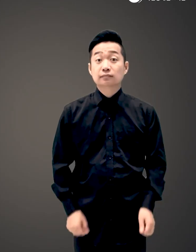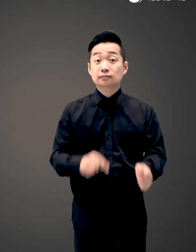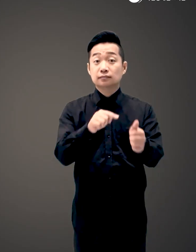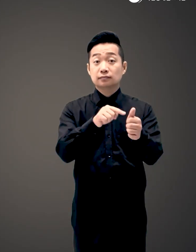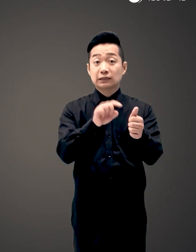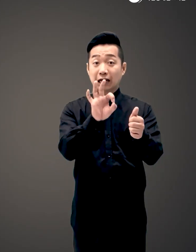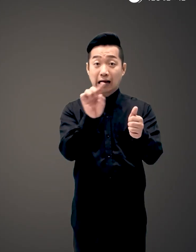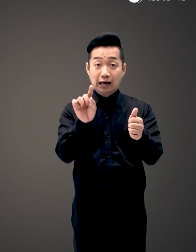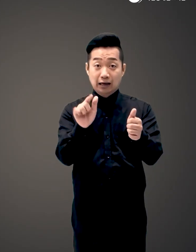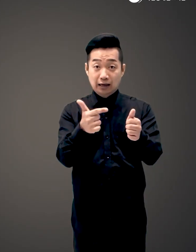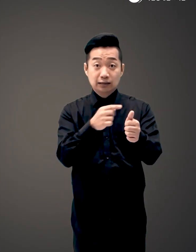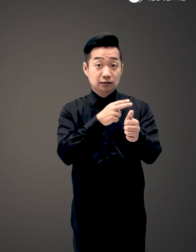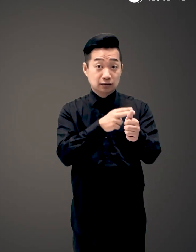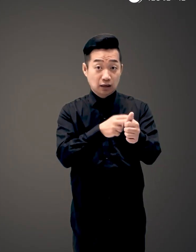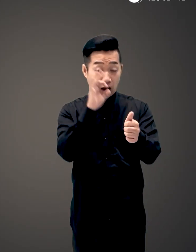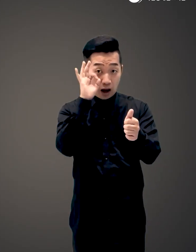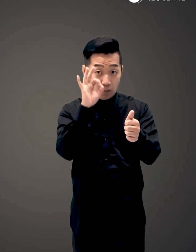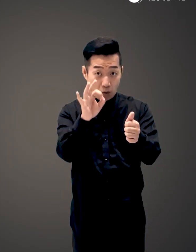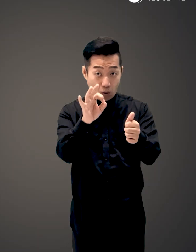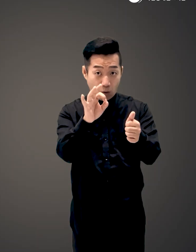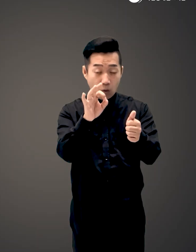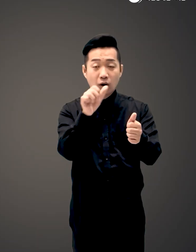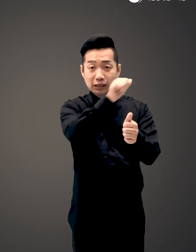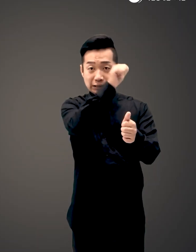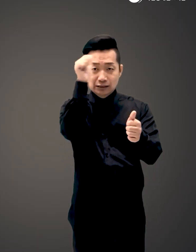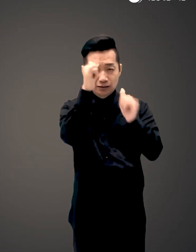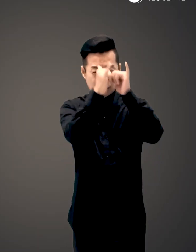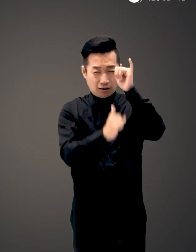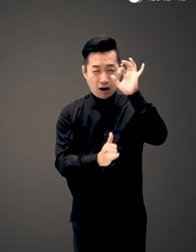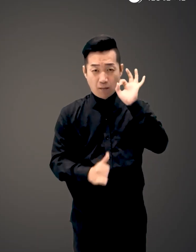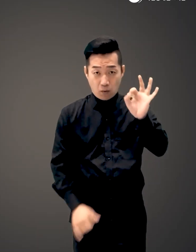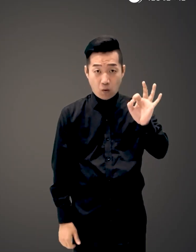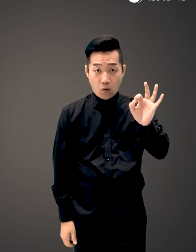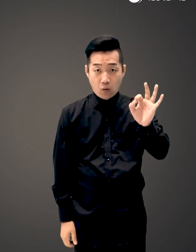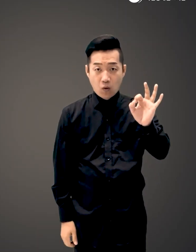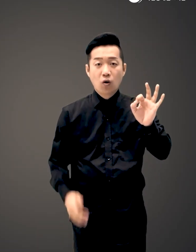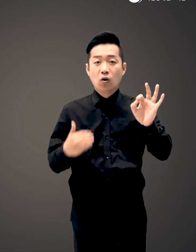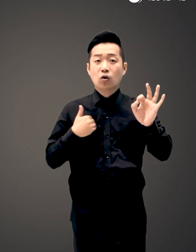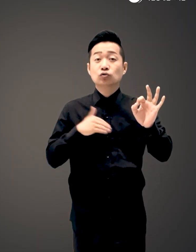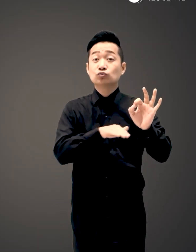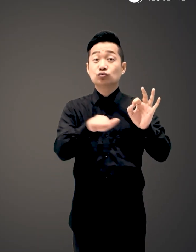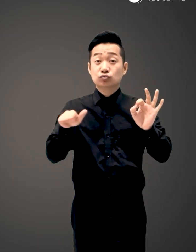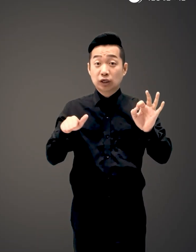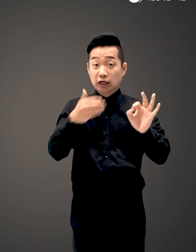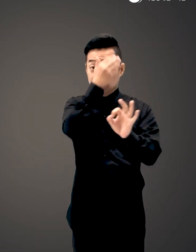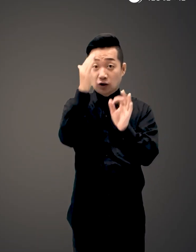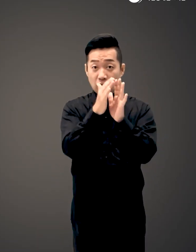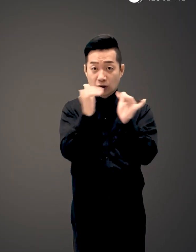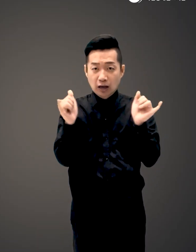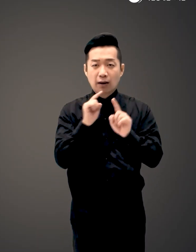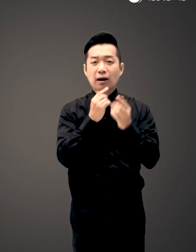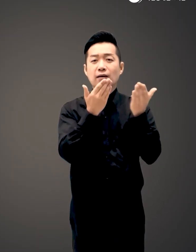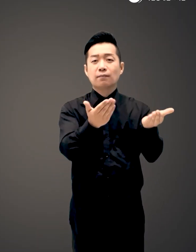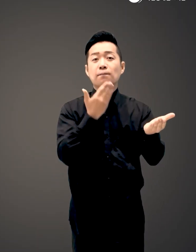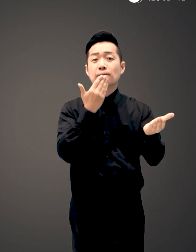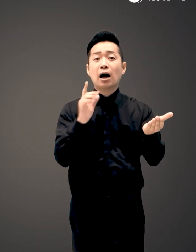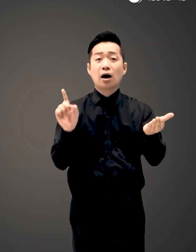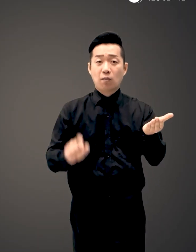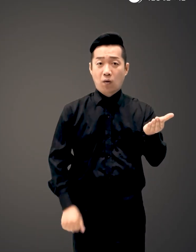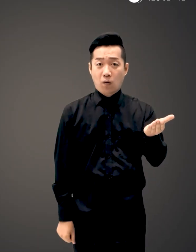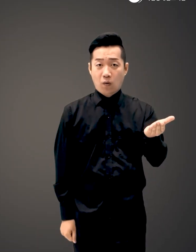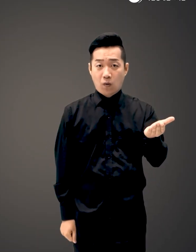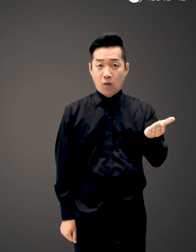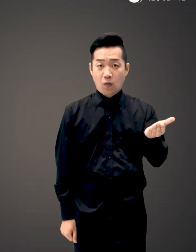이런 안 의사를 보고 그 생애를 보면서 내가 청년들한테 할 수 있는